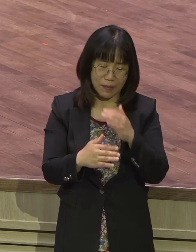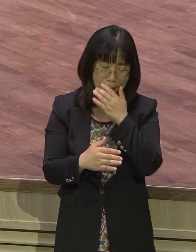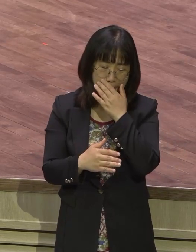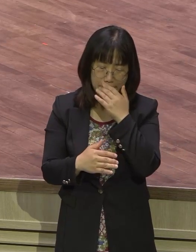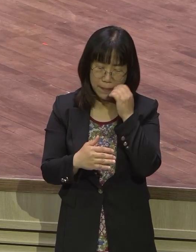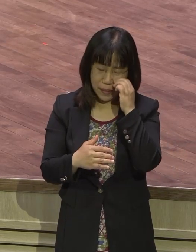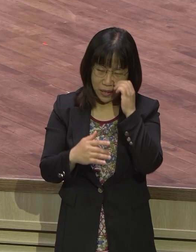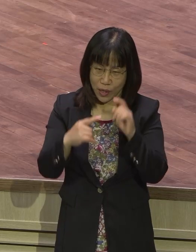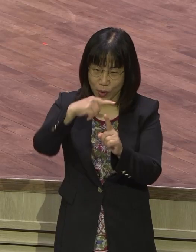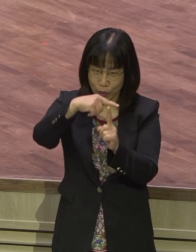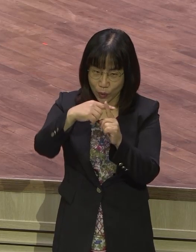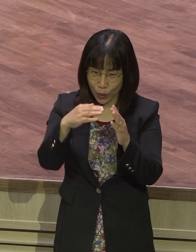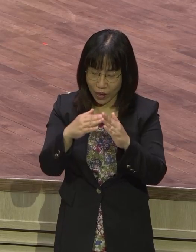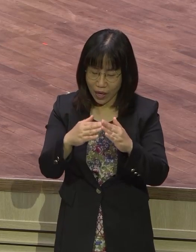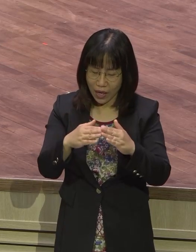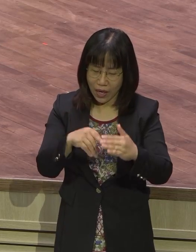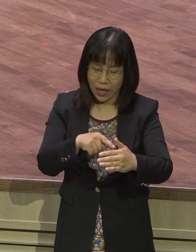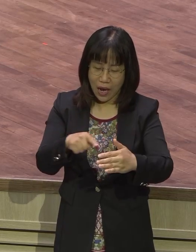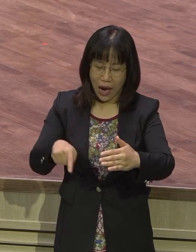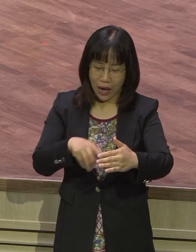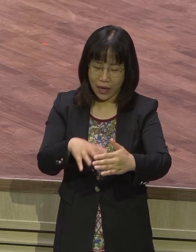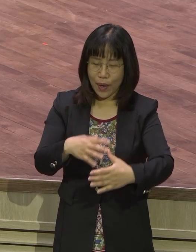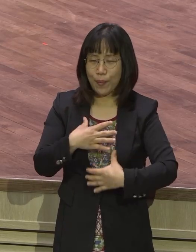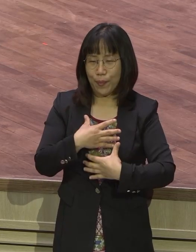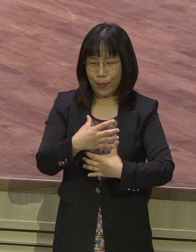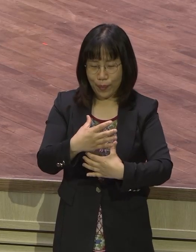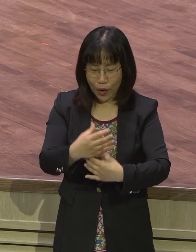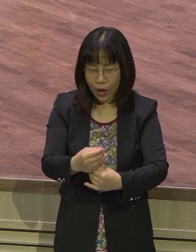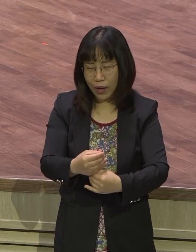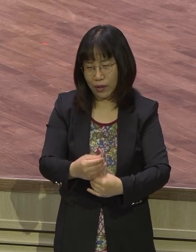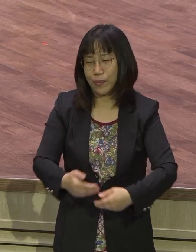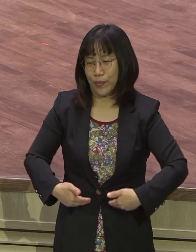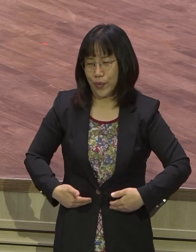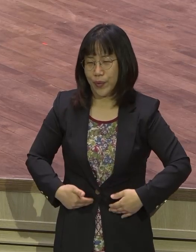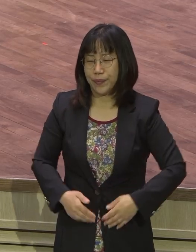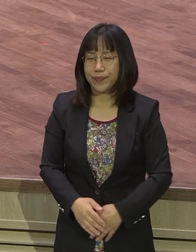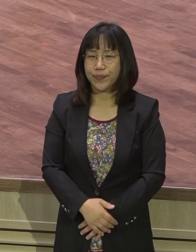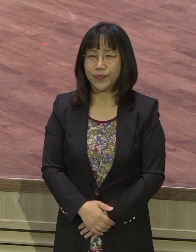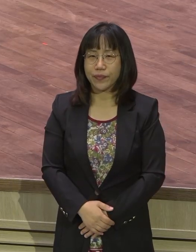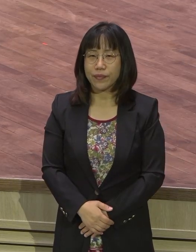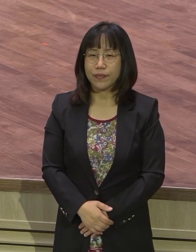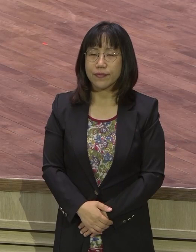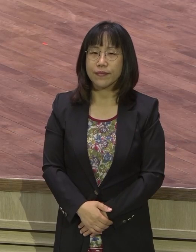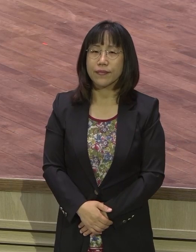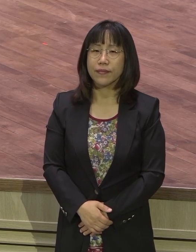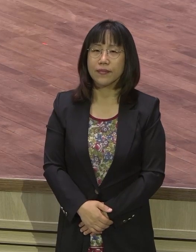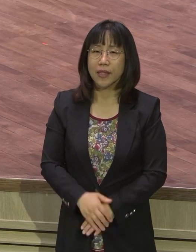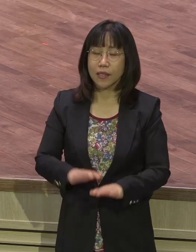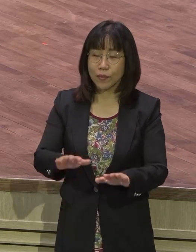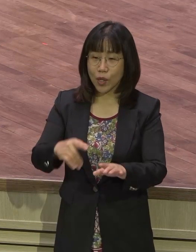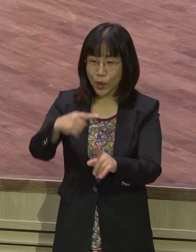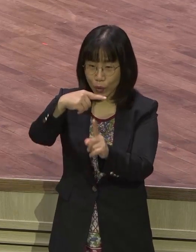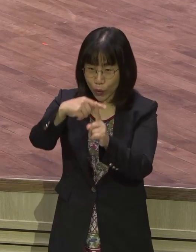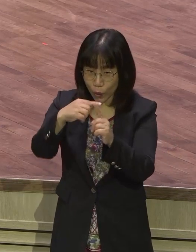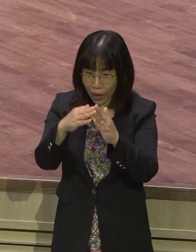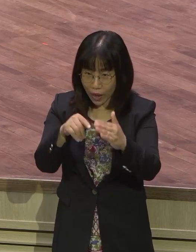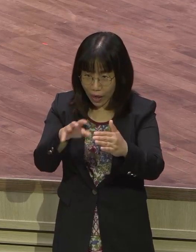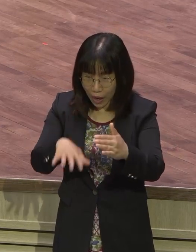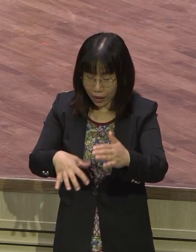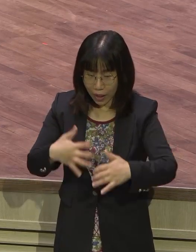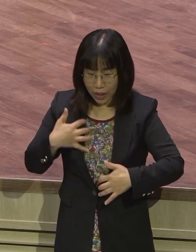교회 밖에 하나님만 계시는데 교회 오직 교회 하나님 교회를 통해서 하나님 예배를 받으시는 이 현장인데 여기 와서